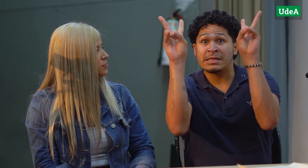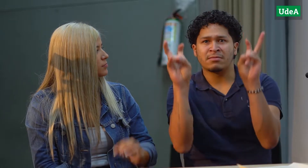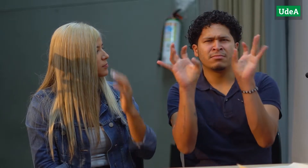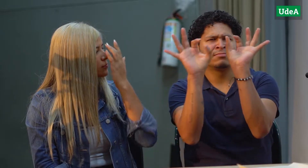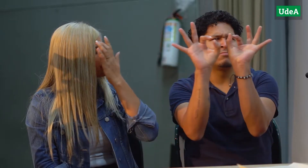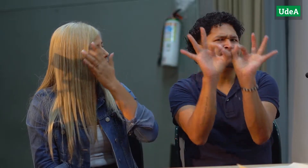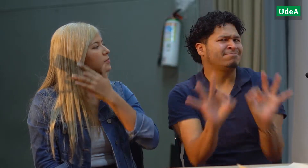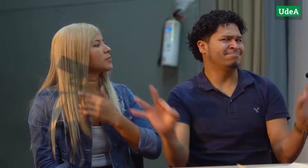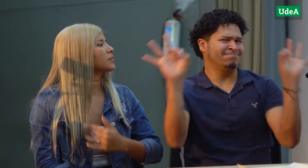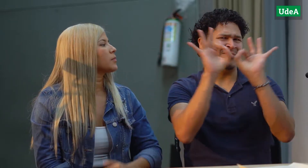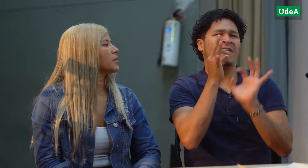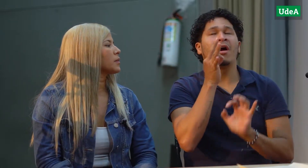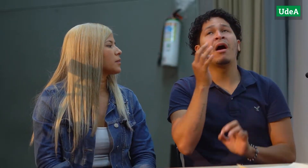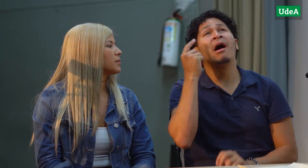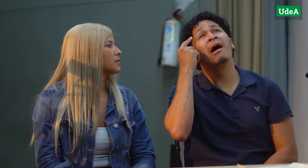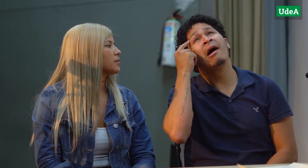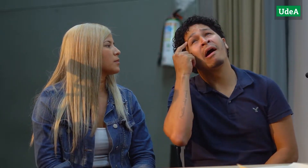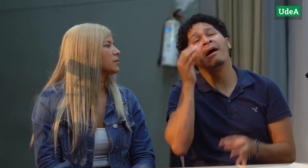comunicativos.